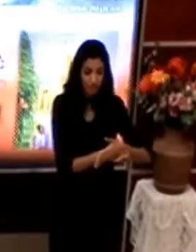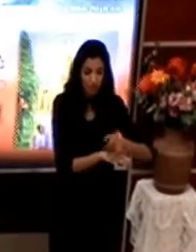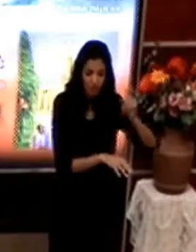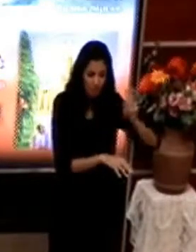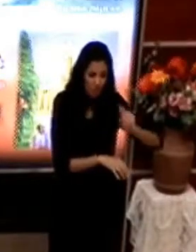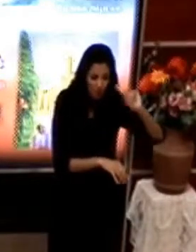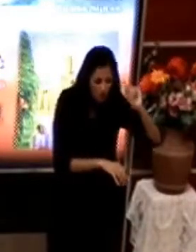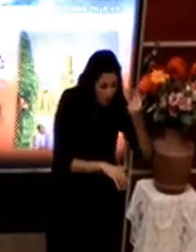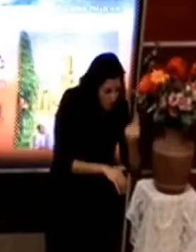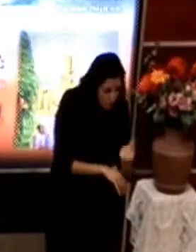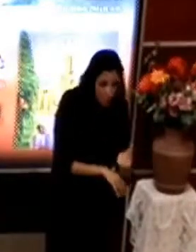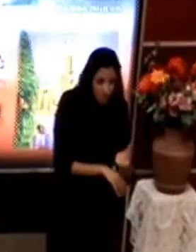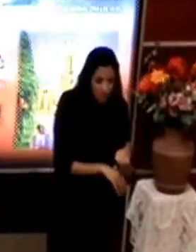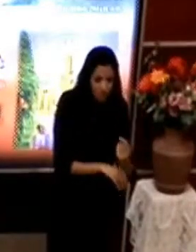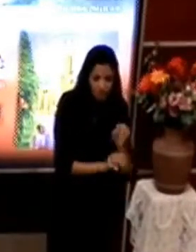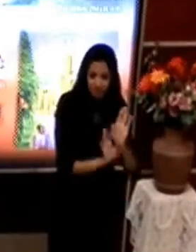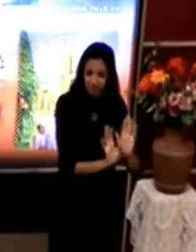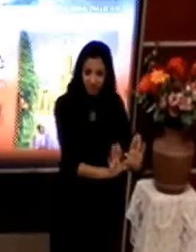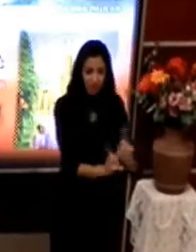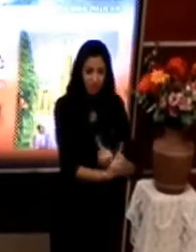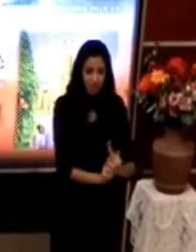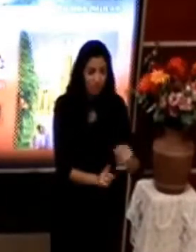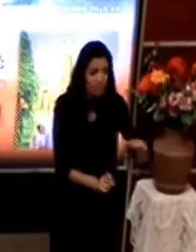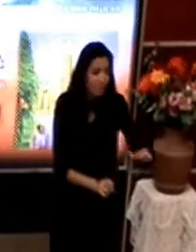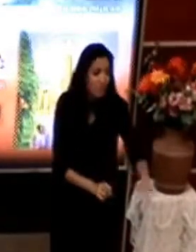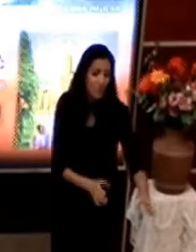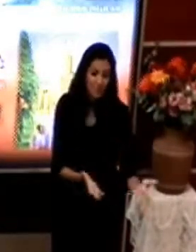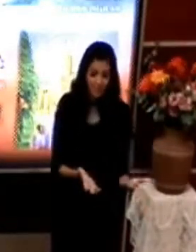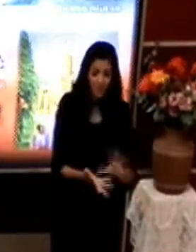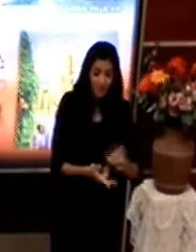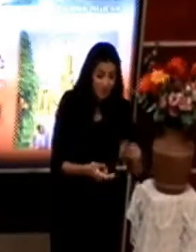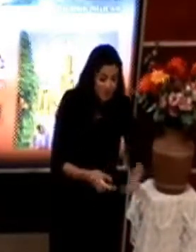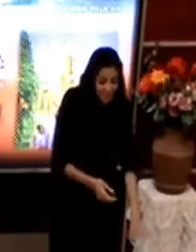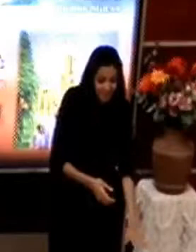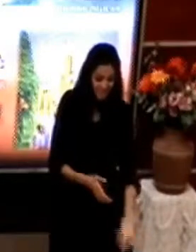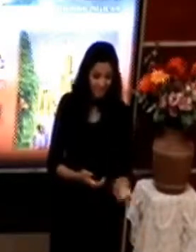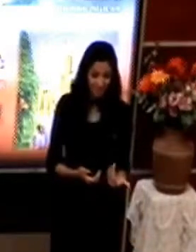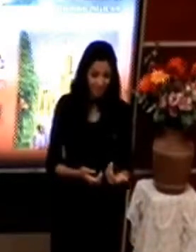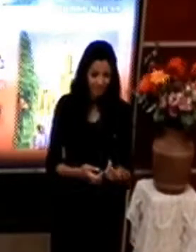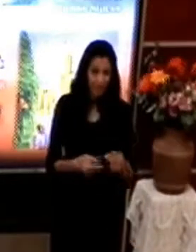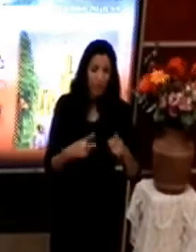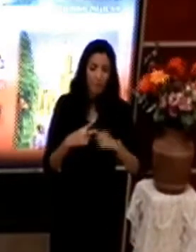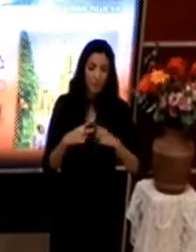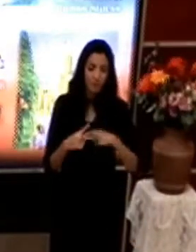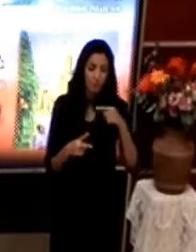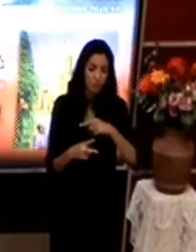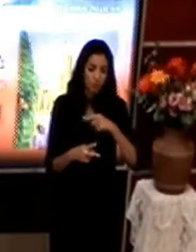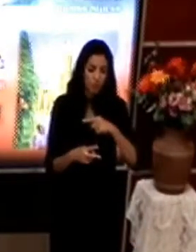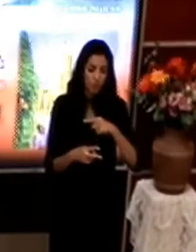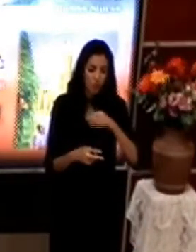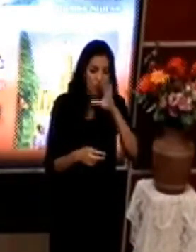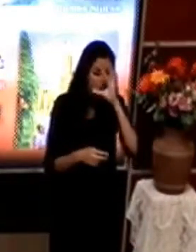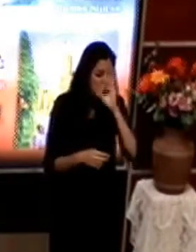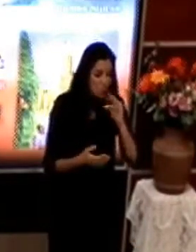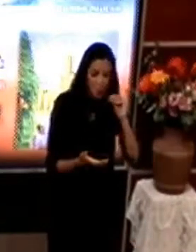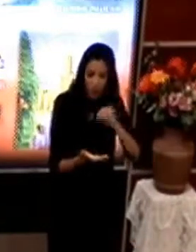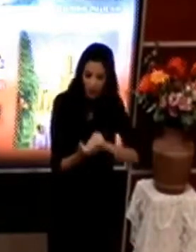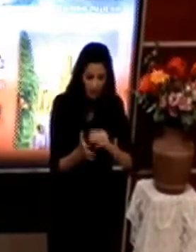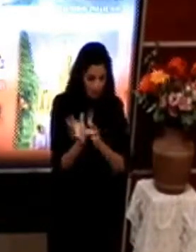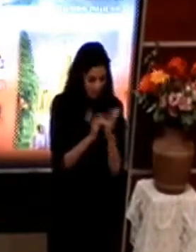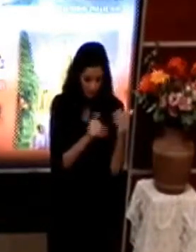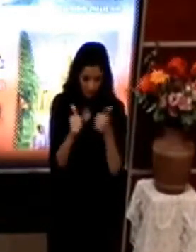porque es un niño. Mi primo nunca más volvió a la iglesia, porque fuimos los